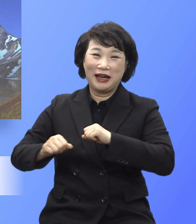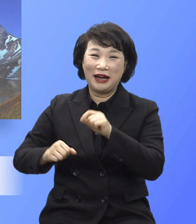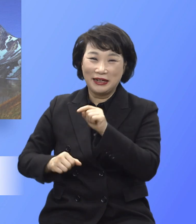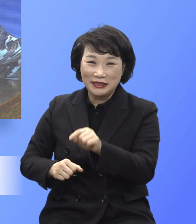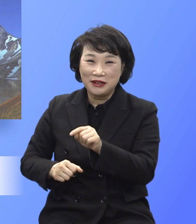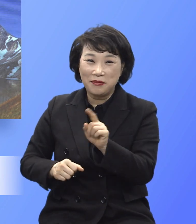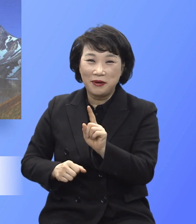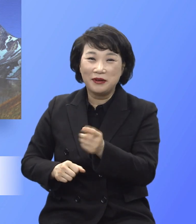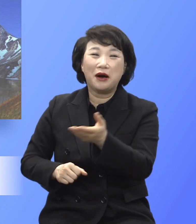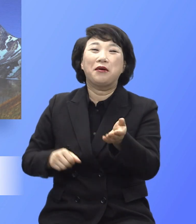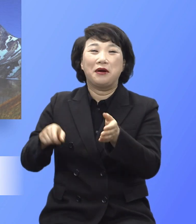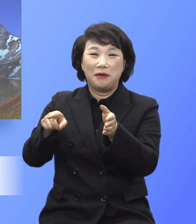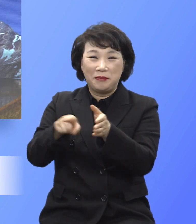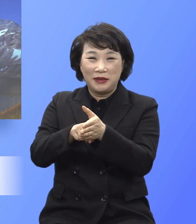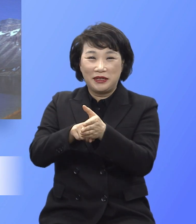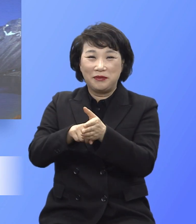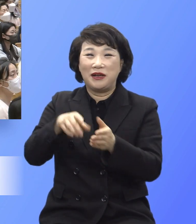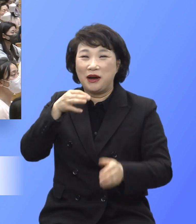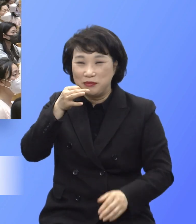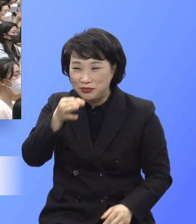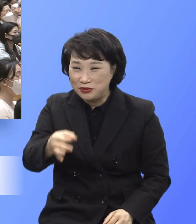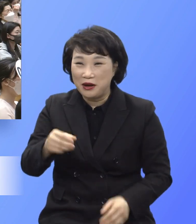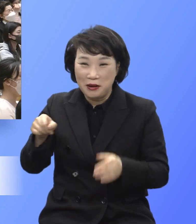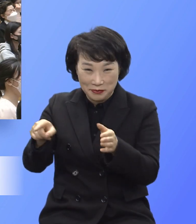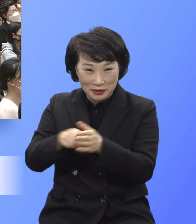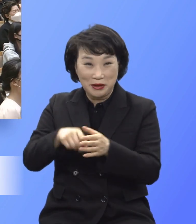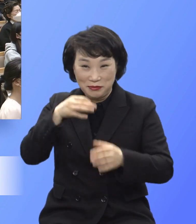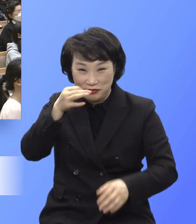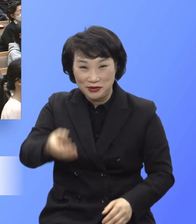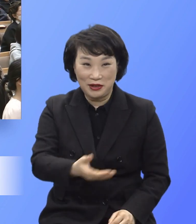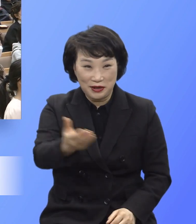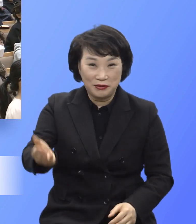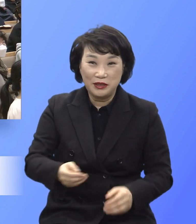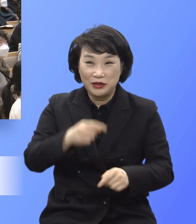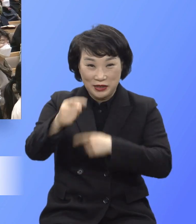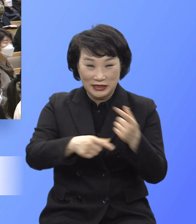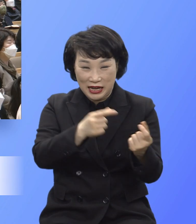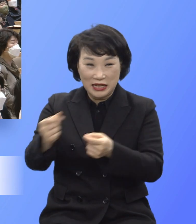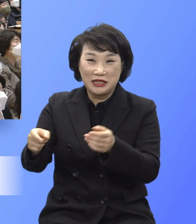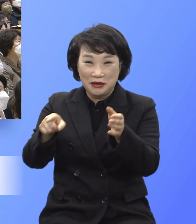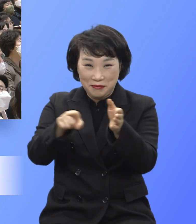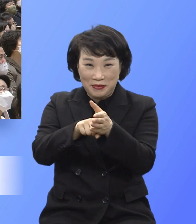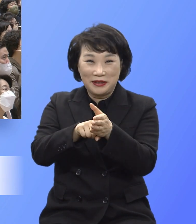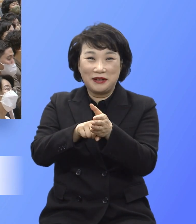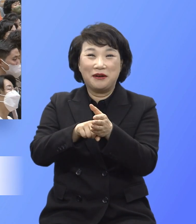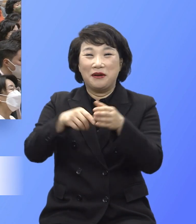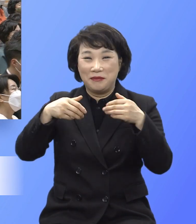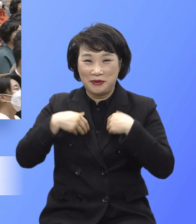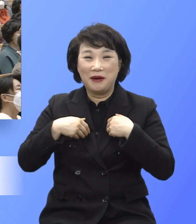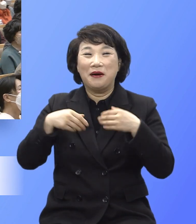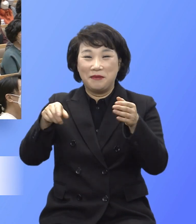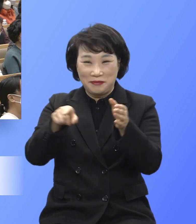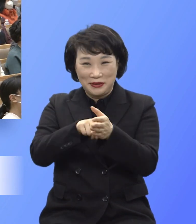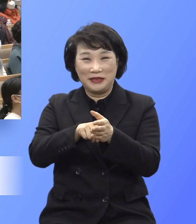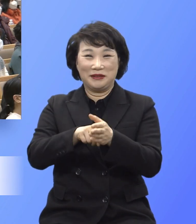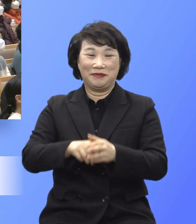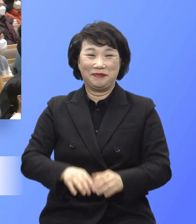것을 믿음이라고 하는 믿음. 다 같이 믿음. 믿음.